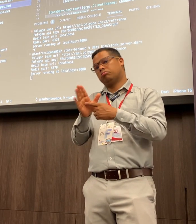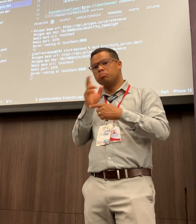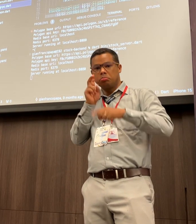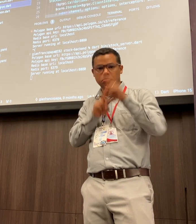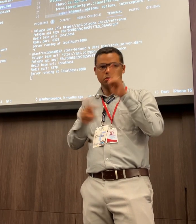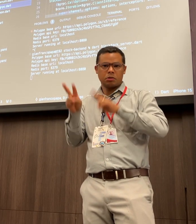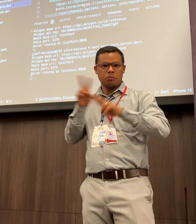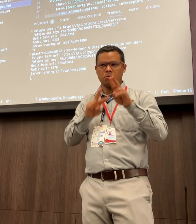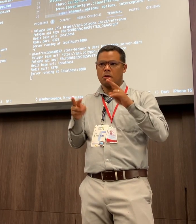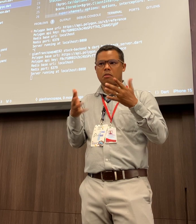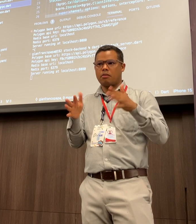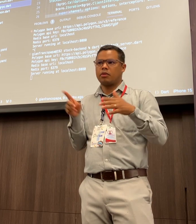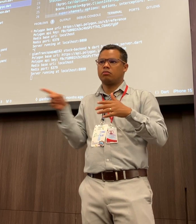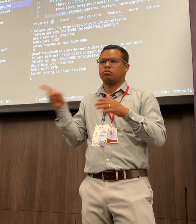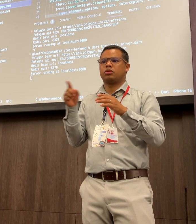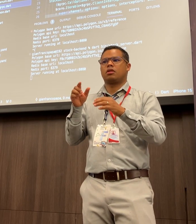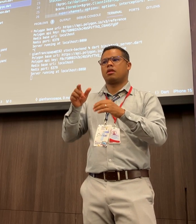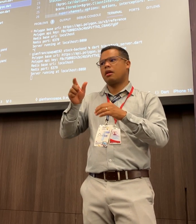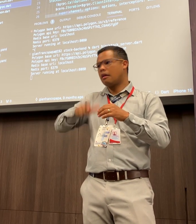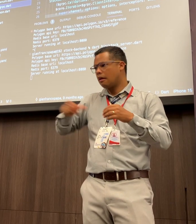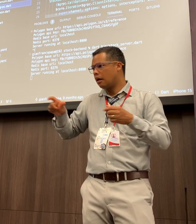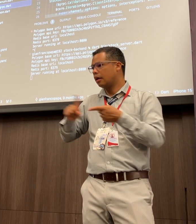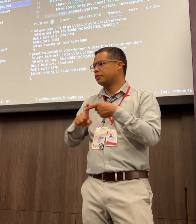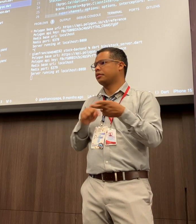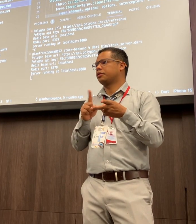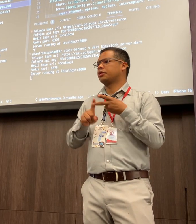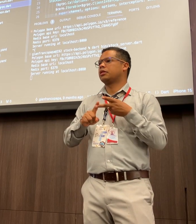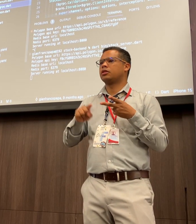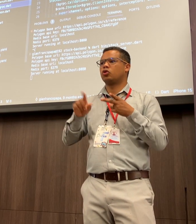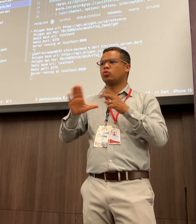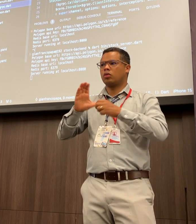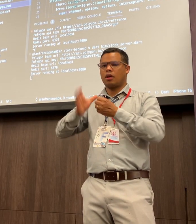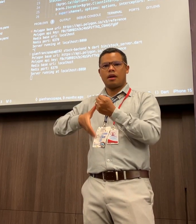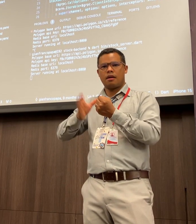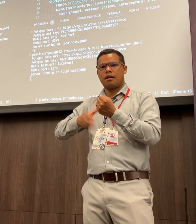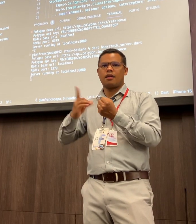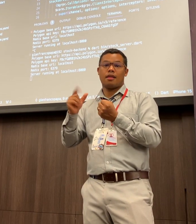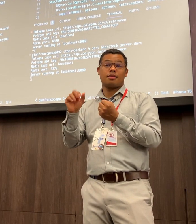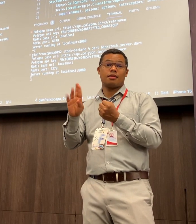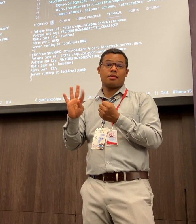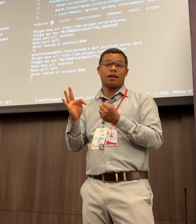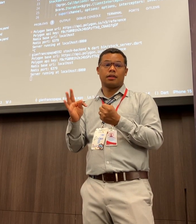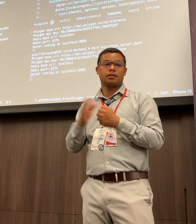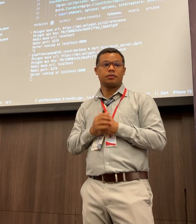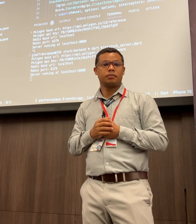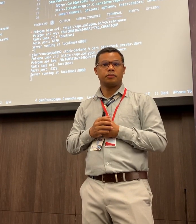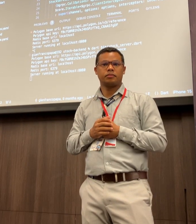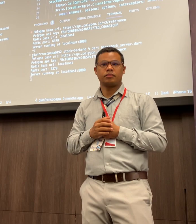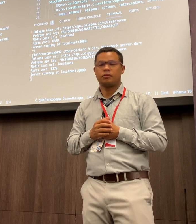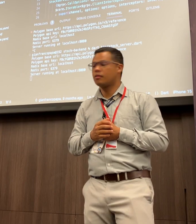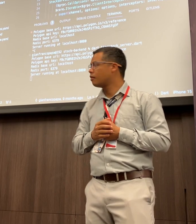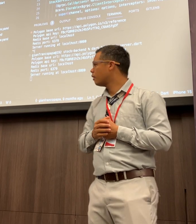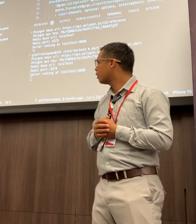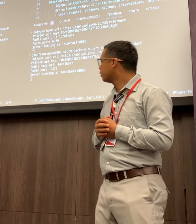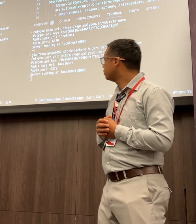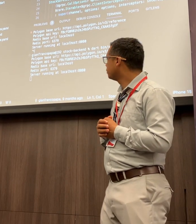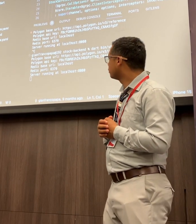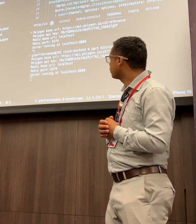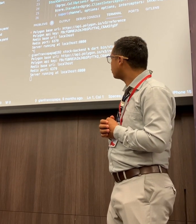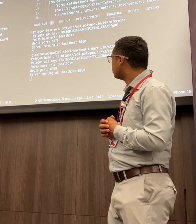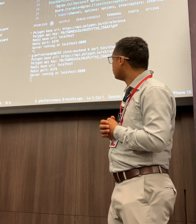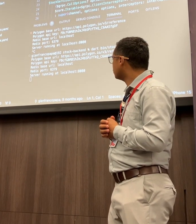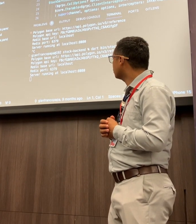de los clientes, de las clases en Dart en acción, ¿no? Y bueno, por otro lado, luego vamos a